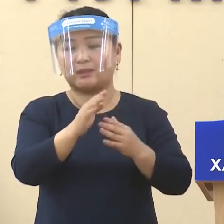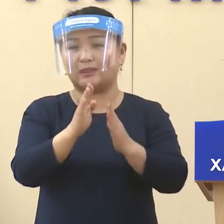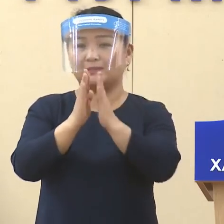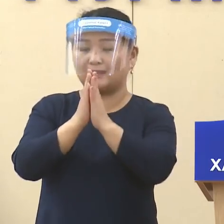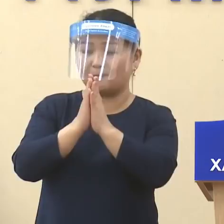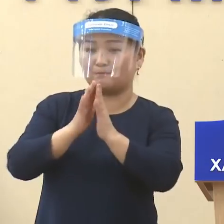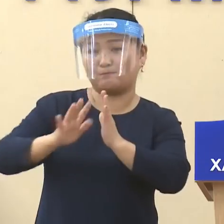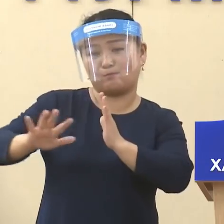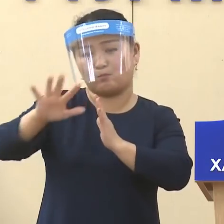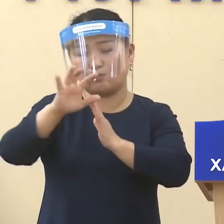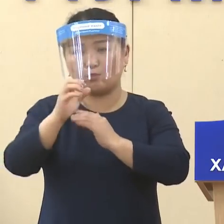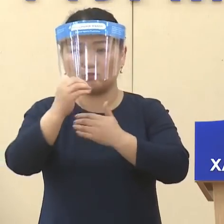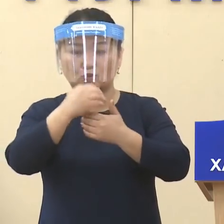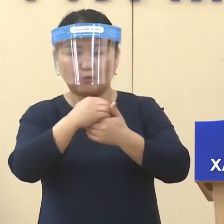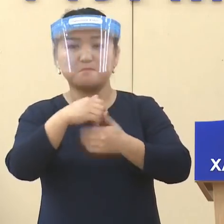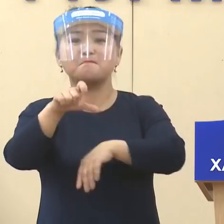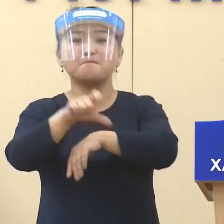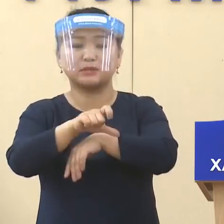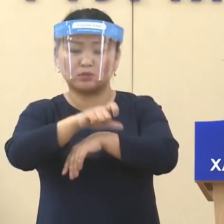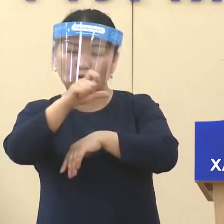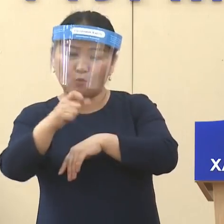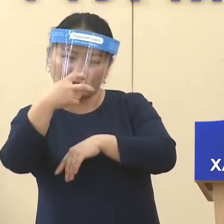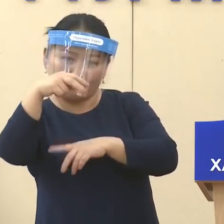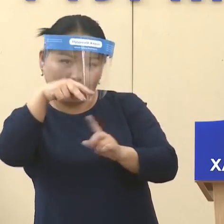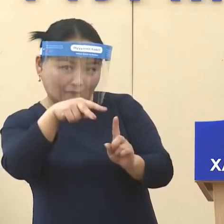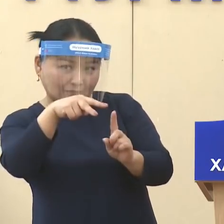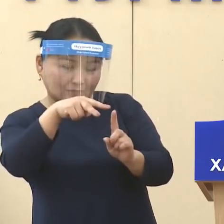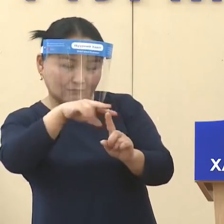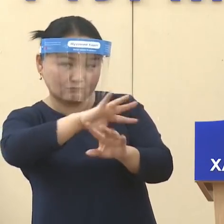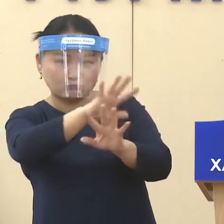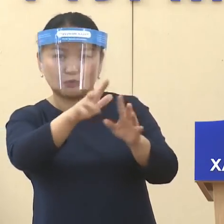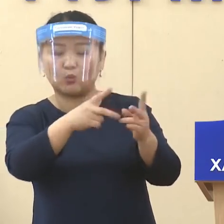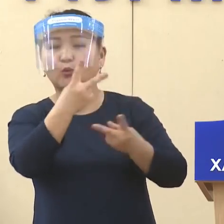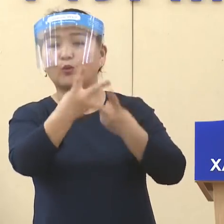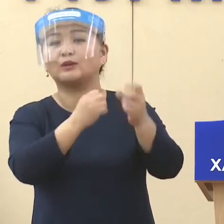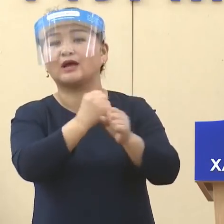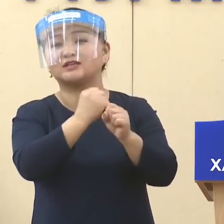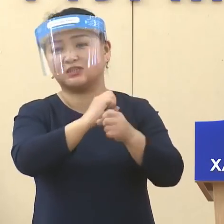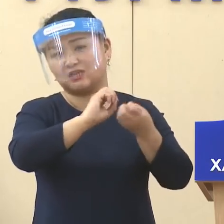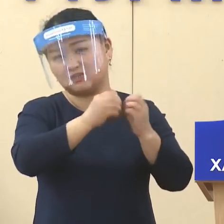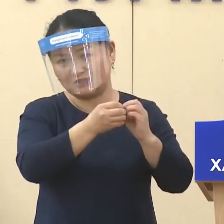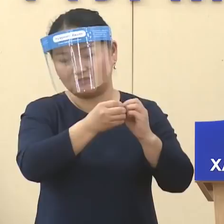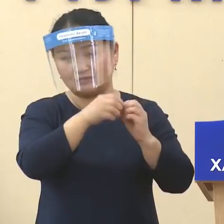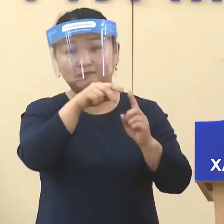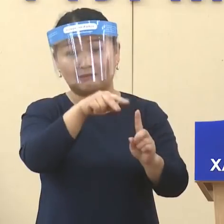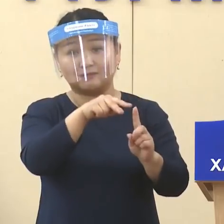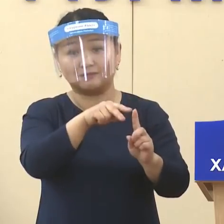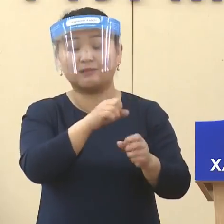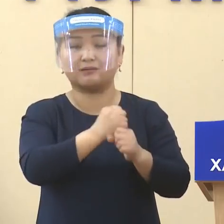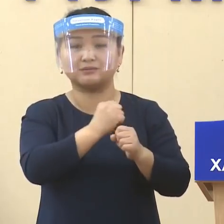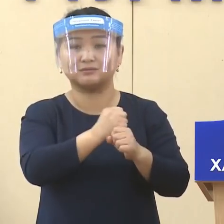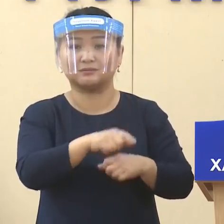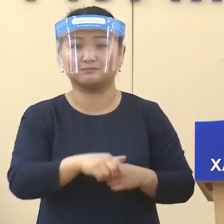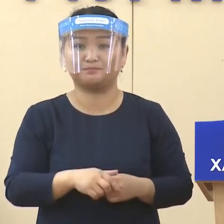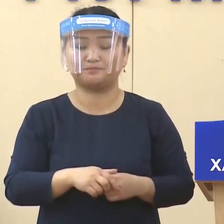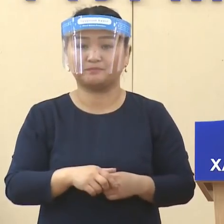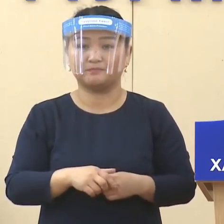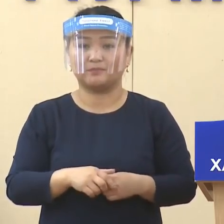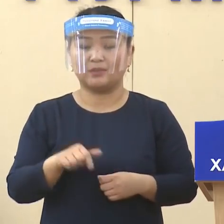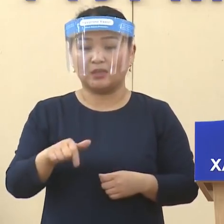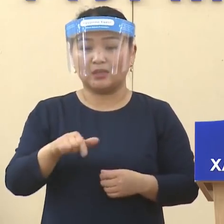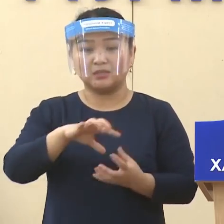халдвар үйлчлэлийн мэрэгжлийн байгууллагууд харж иж чандрах ажлыг нь хяналт тавиад ингээд одоо үр гүйцэтгдэг. За ер